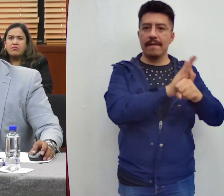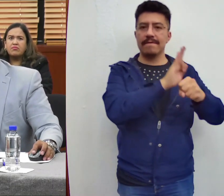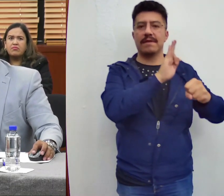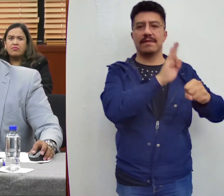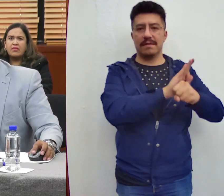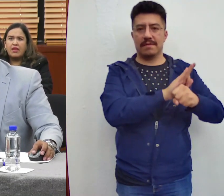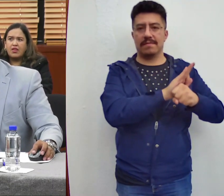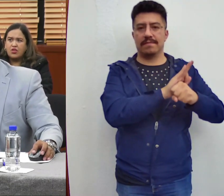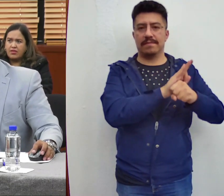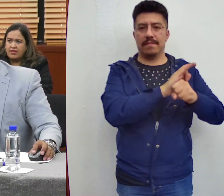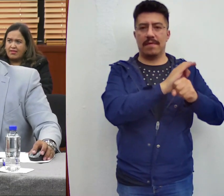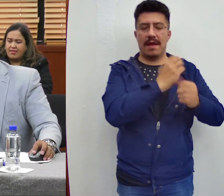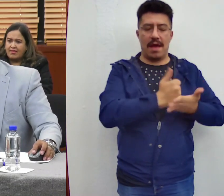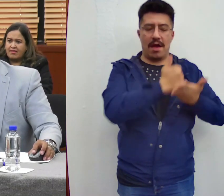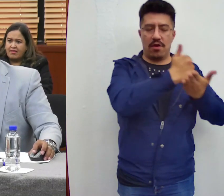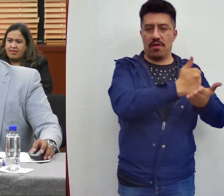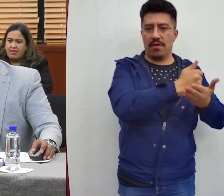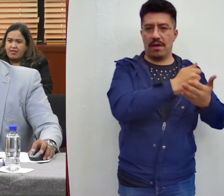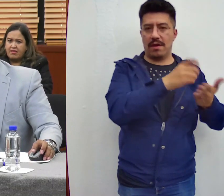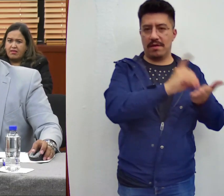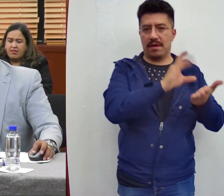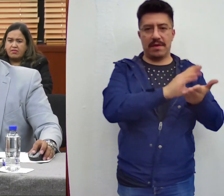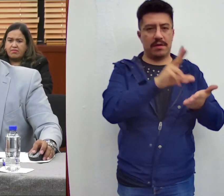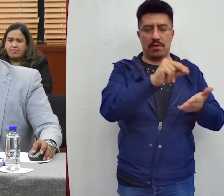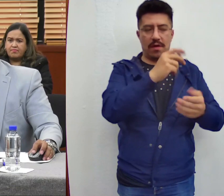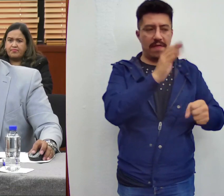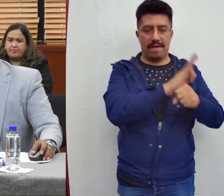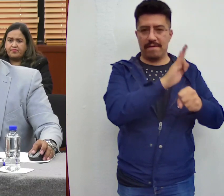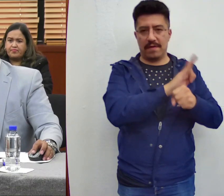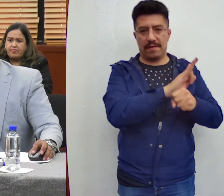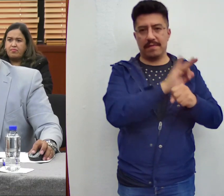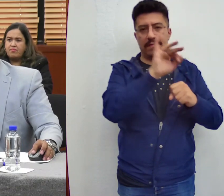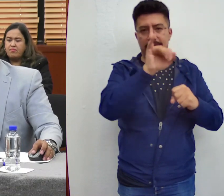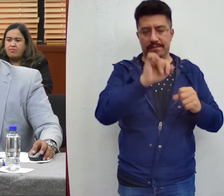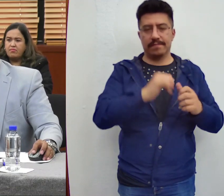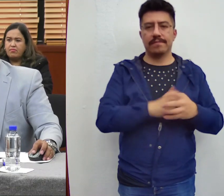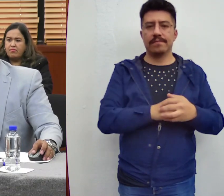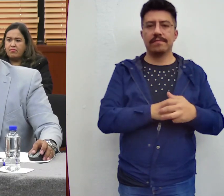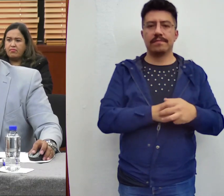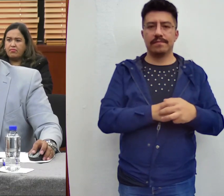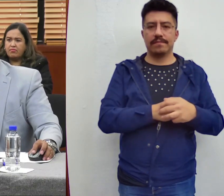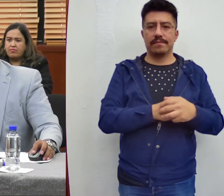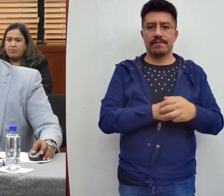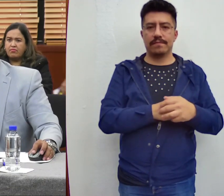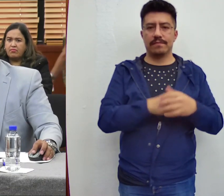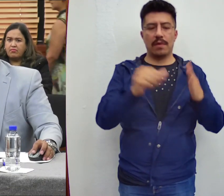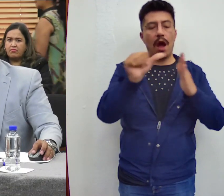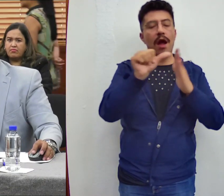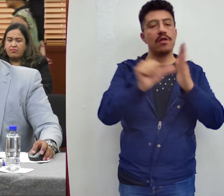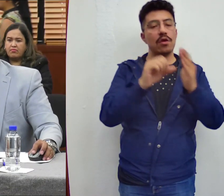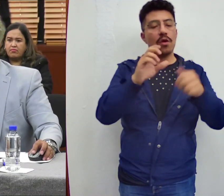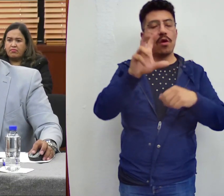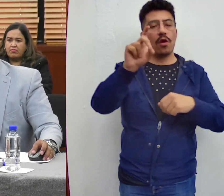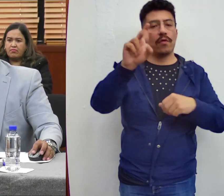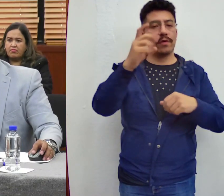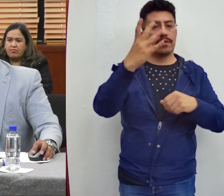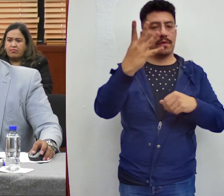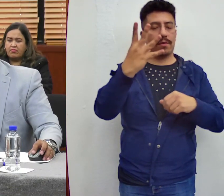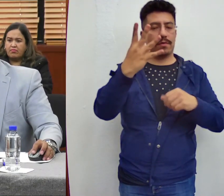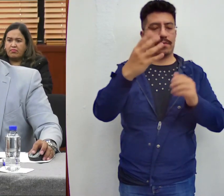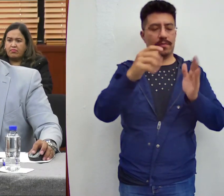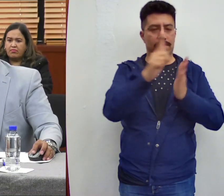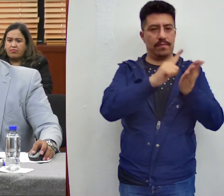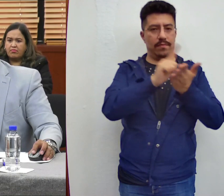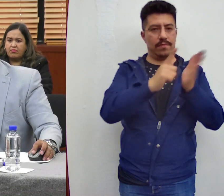es no solo forma, sino también implica un fondo. Ahora, ya entrando en particular en este artículo 34, veo que